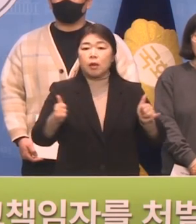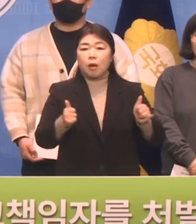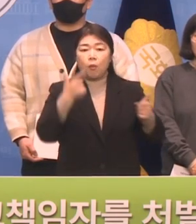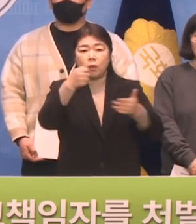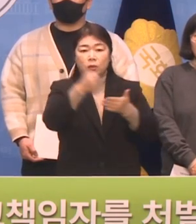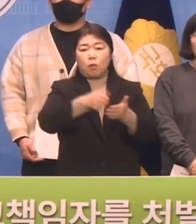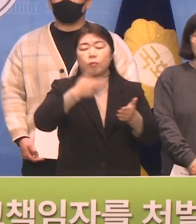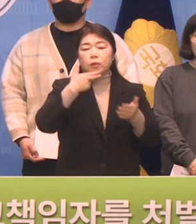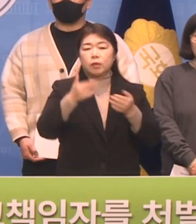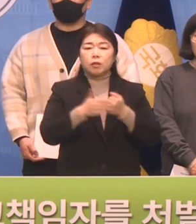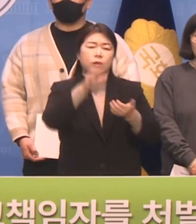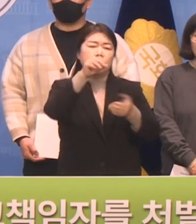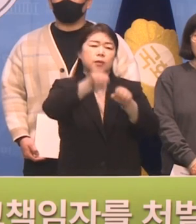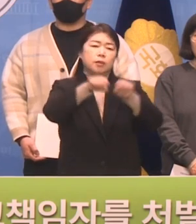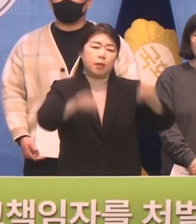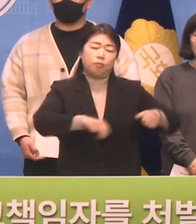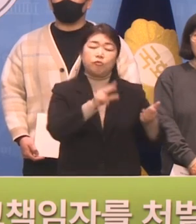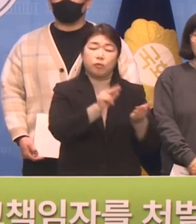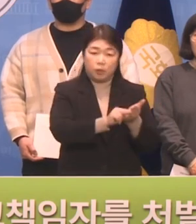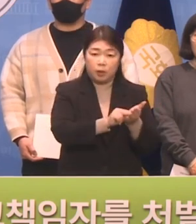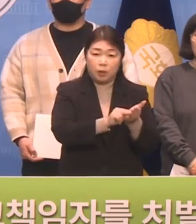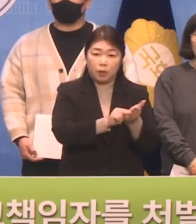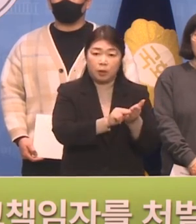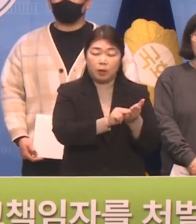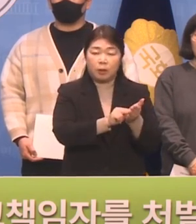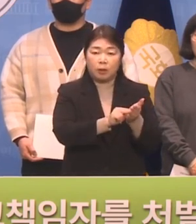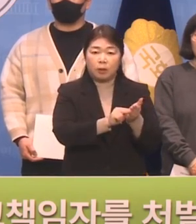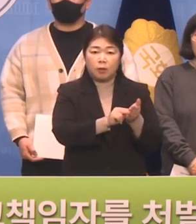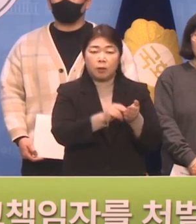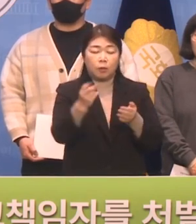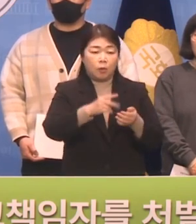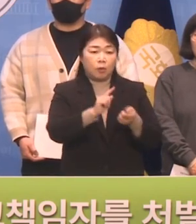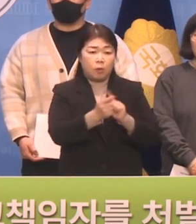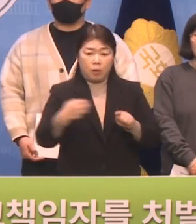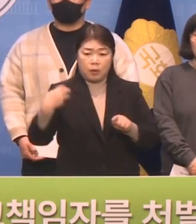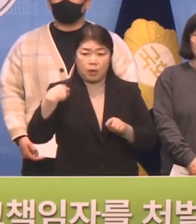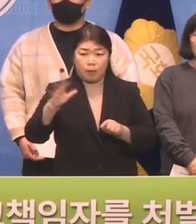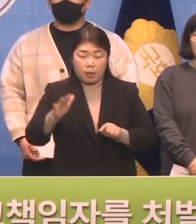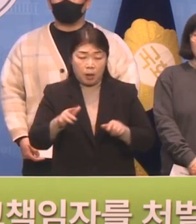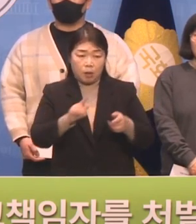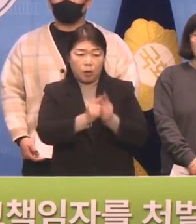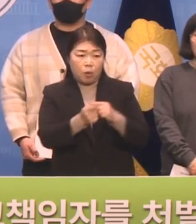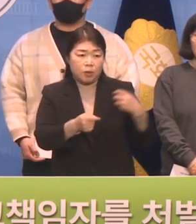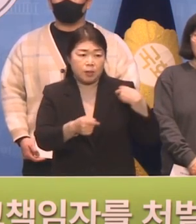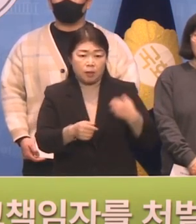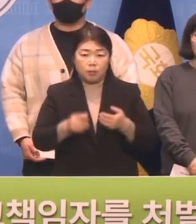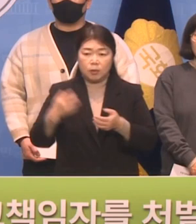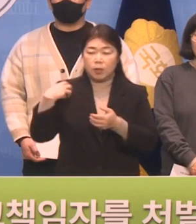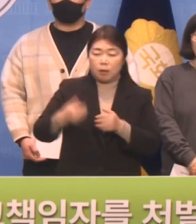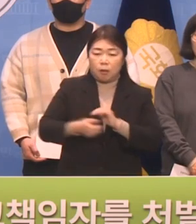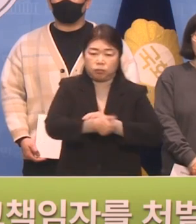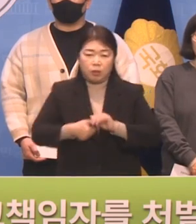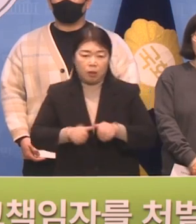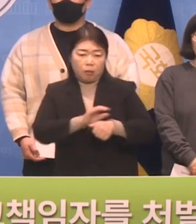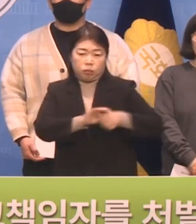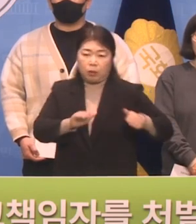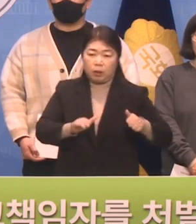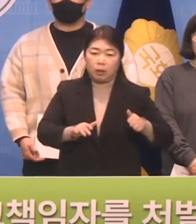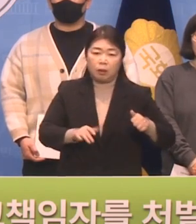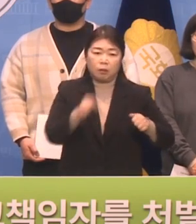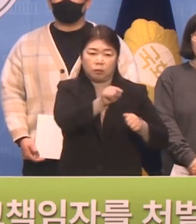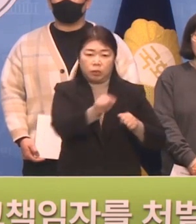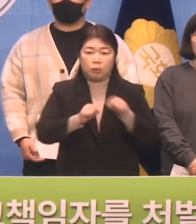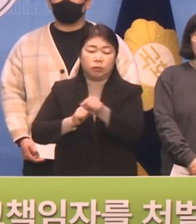따라서 시스템의 문제를 확인하고 그리고 정확한 책임 소재를 가리고 또 다른 참사를 예방하기 위해서는